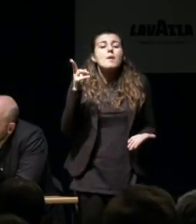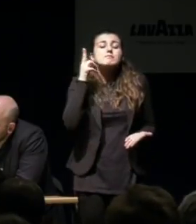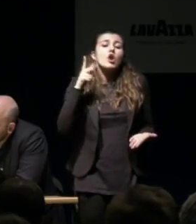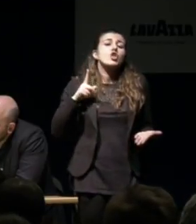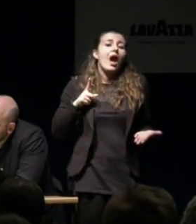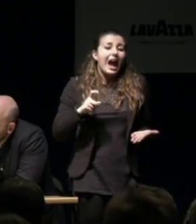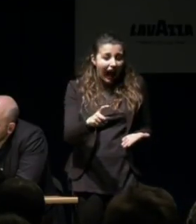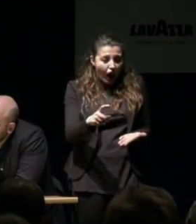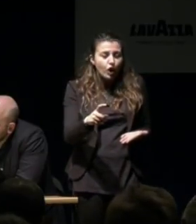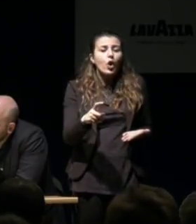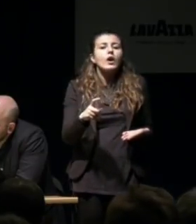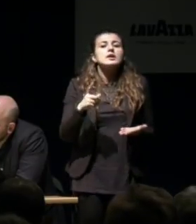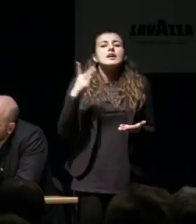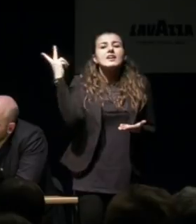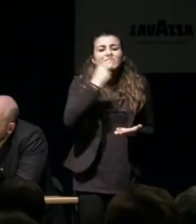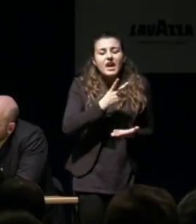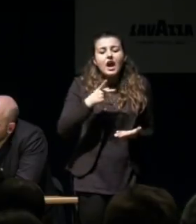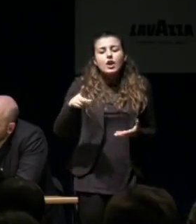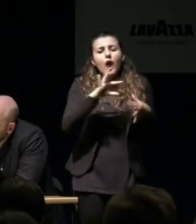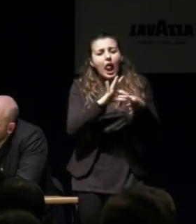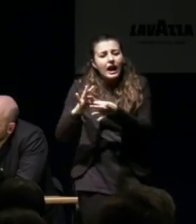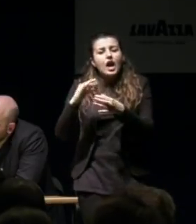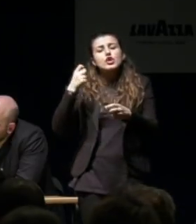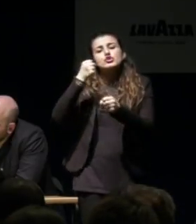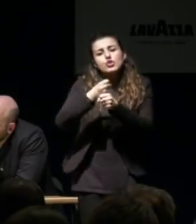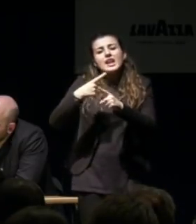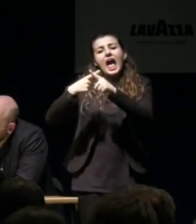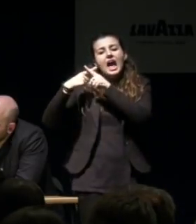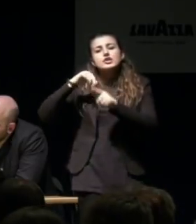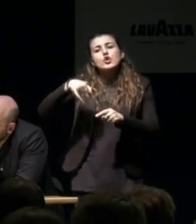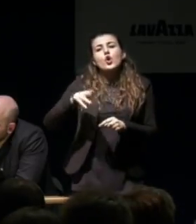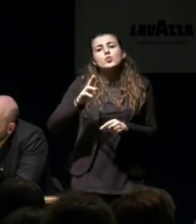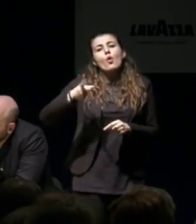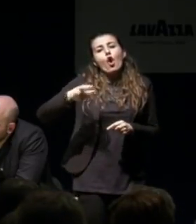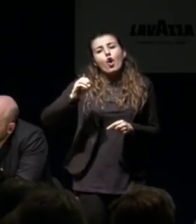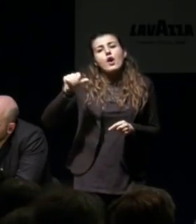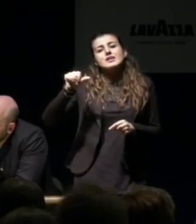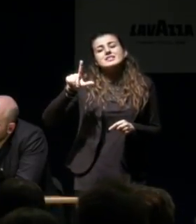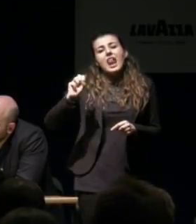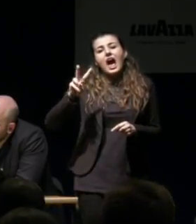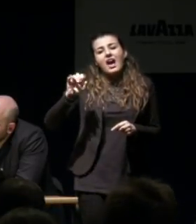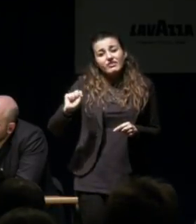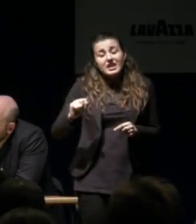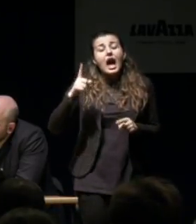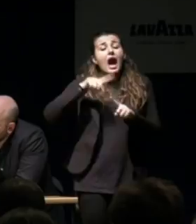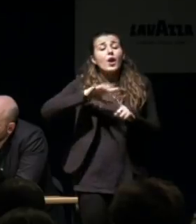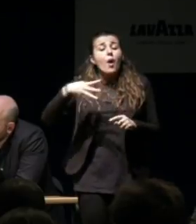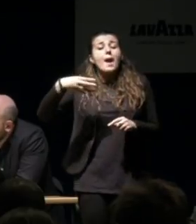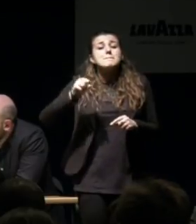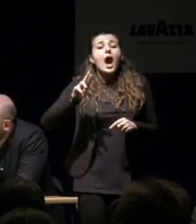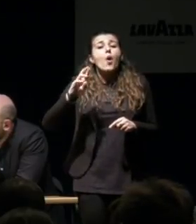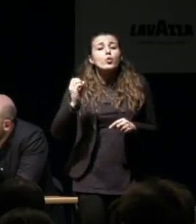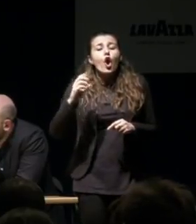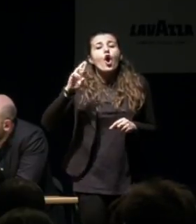e anche lui legato alla storia dell'ex jugoslavia un altro ancora era mauro rostagno di recente